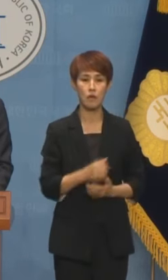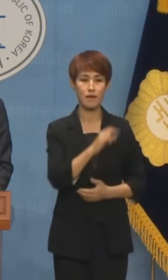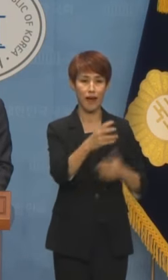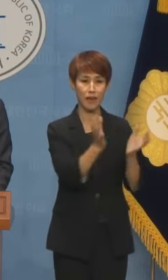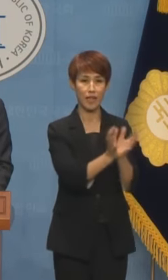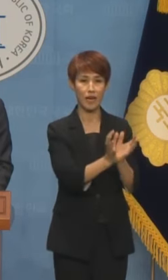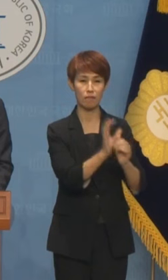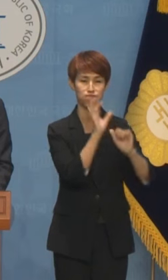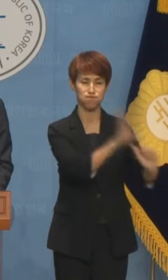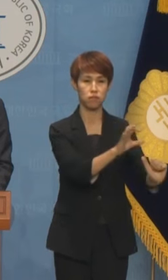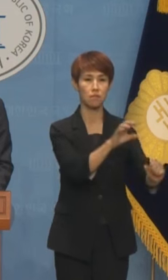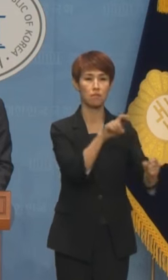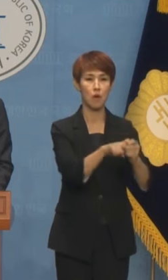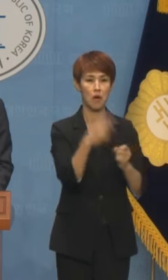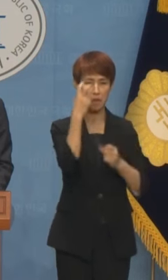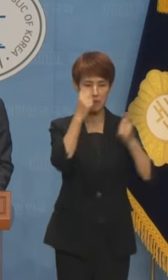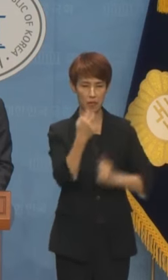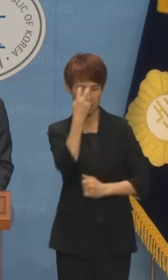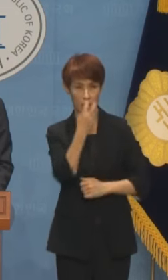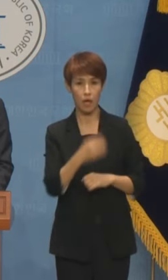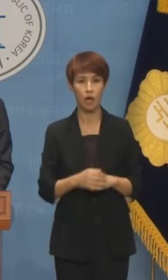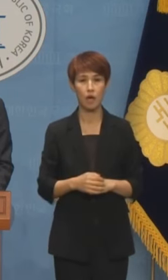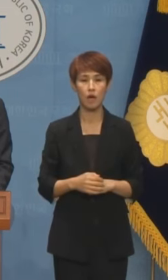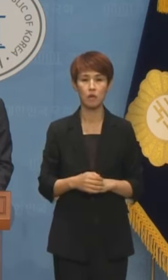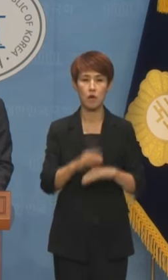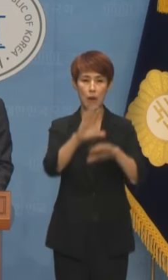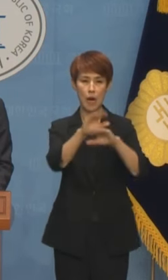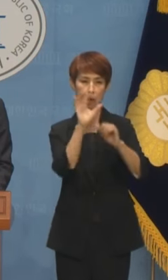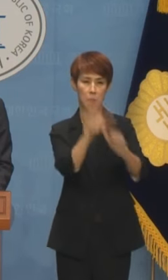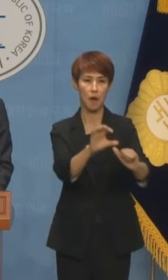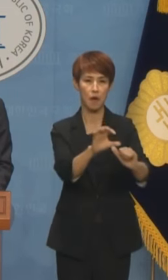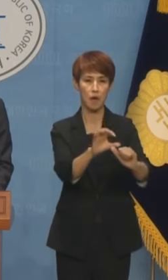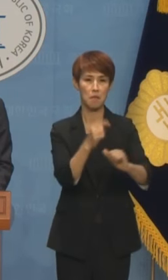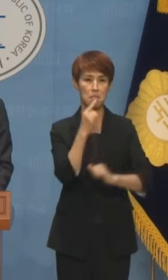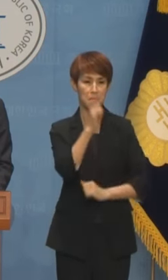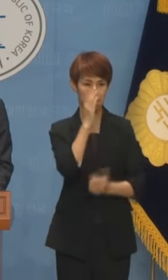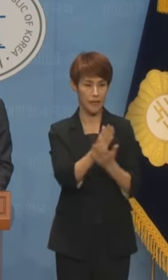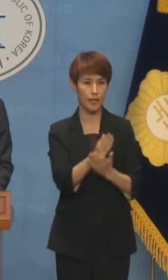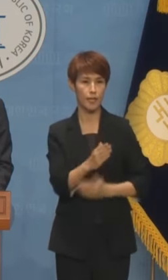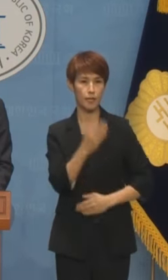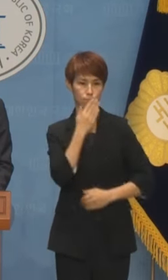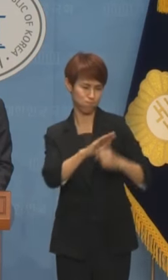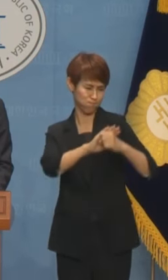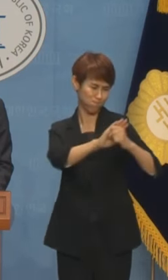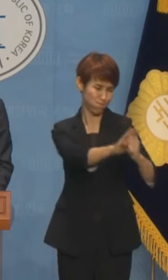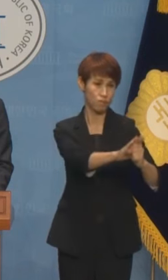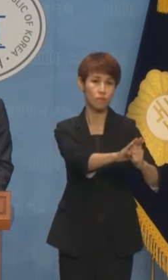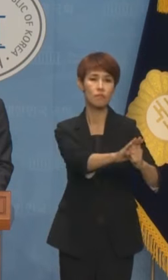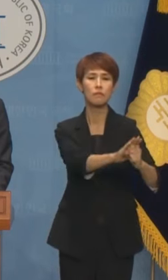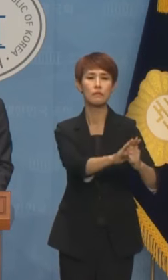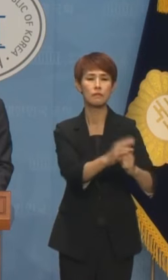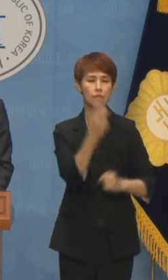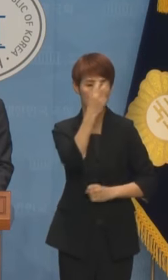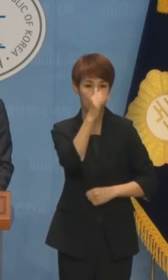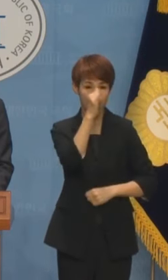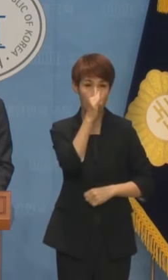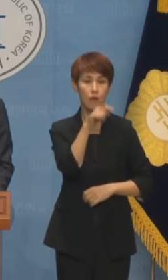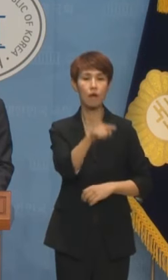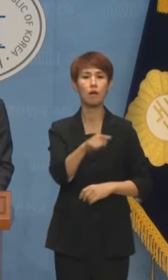수사, 언론 장악과 입틀막식 검열 통제로 국민이 어렵게